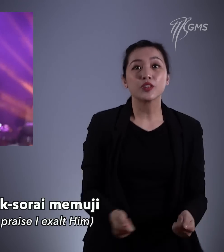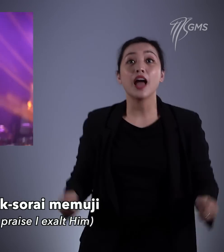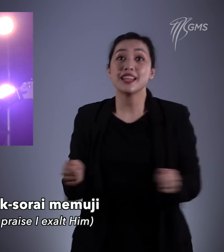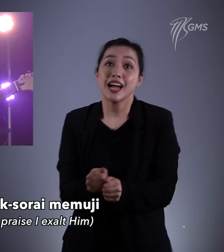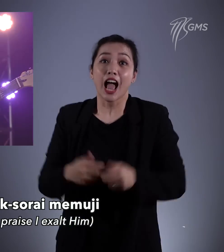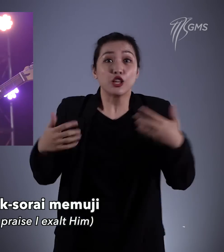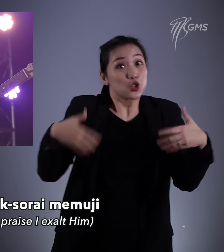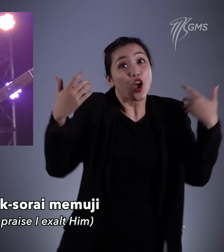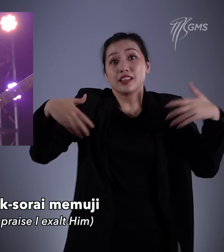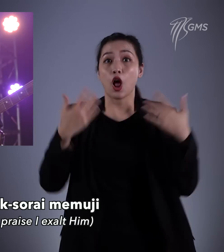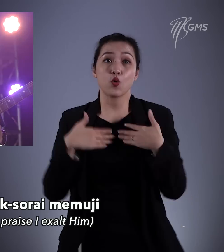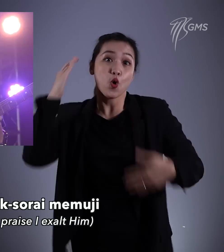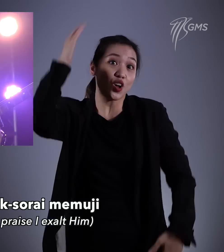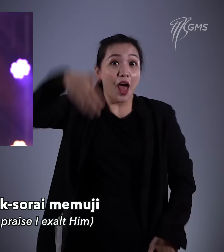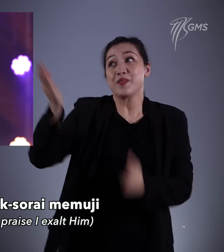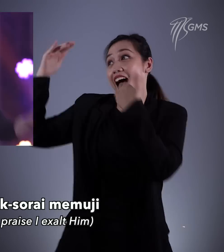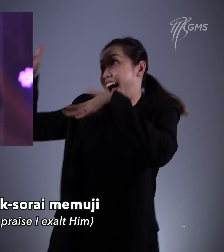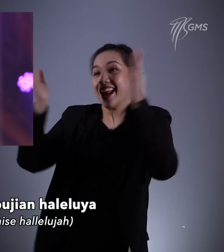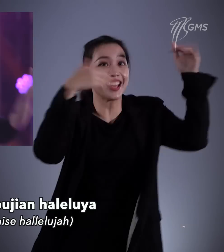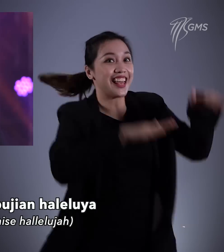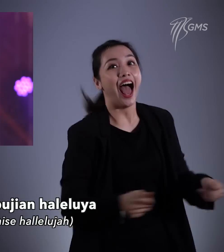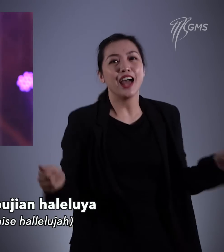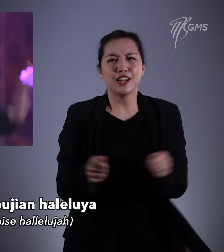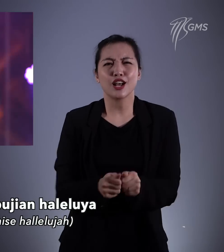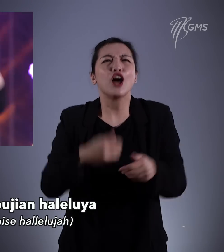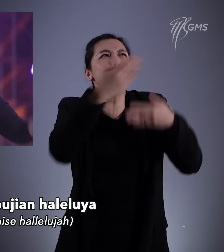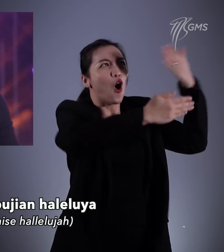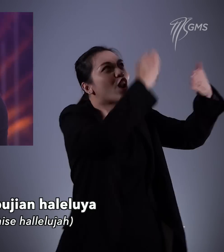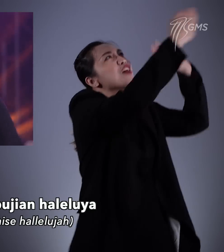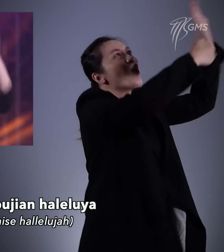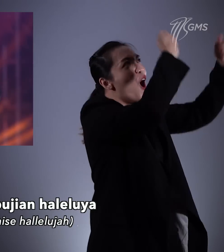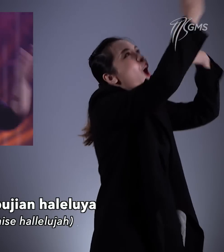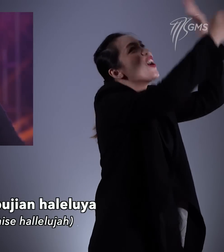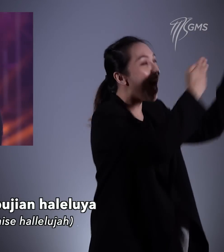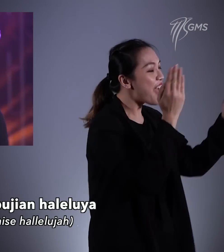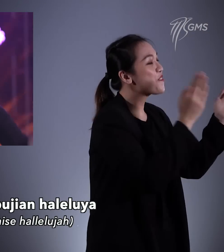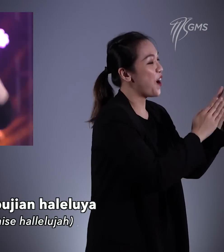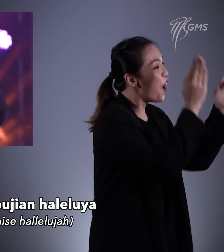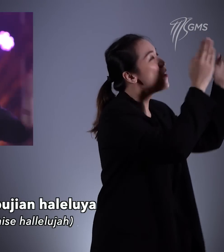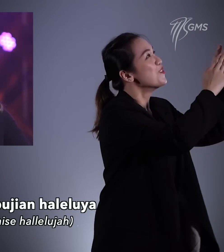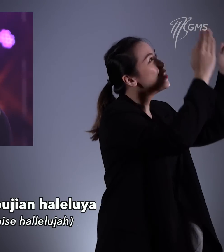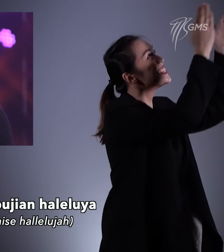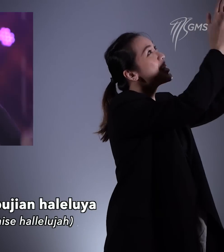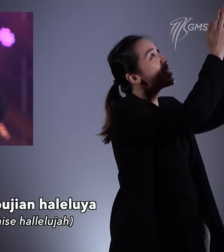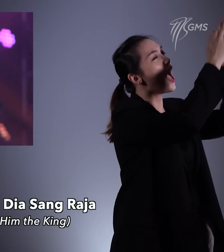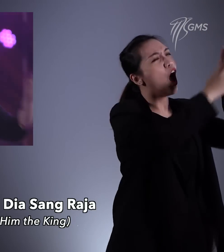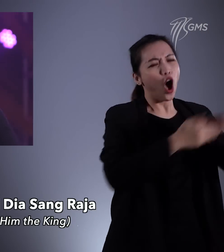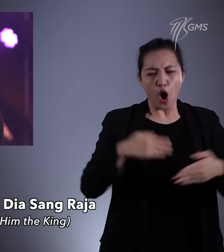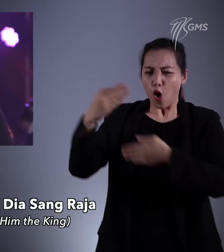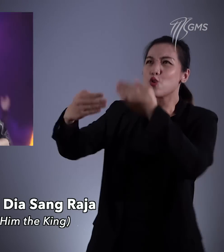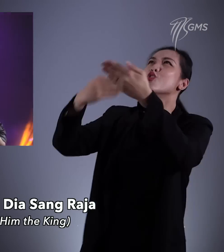Dengan sukacitaku kan menari, dengan sorak-sorai